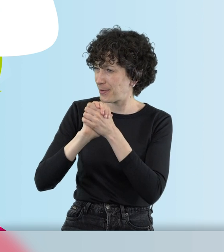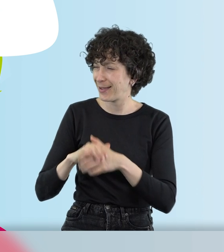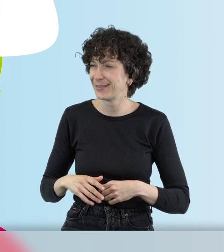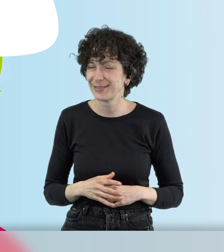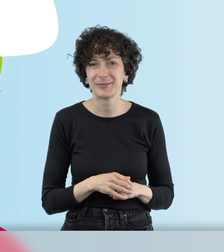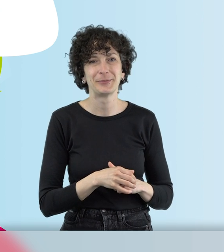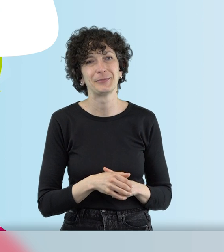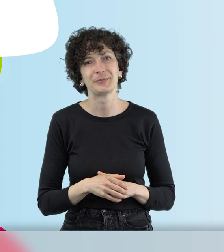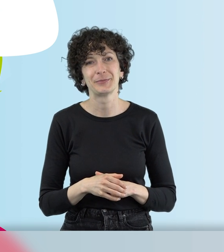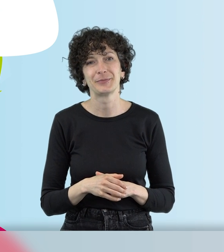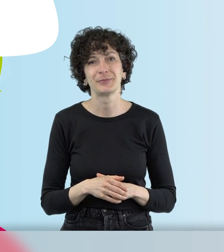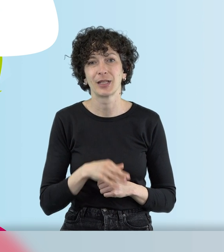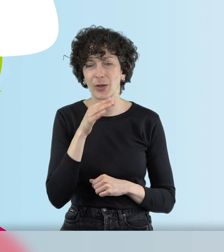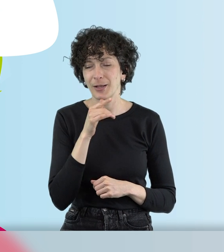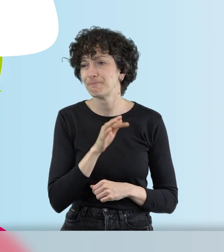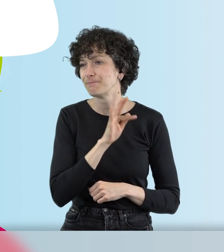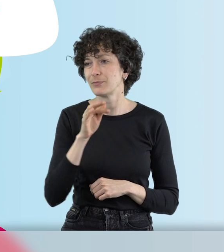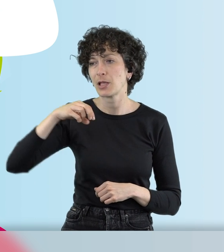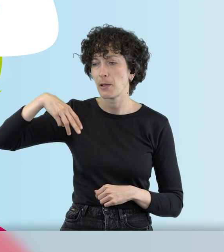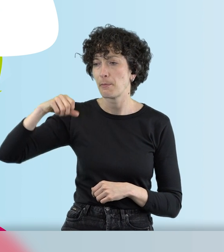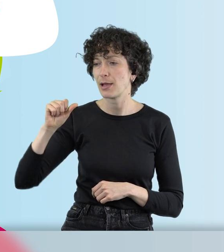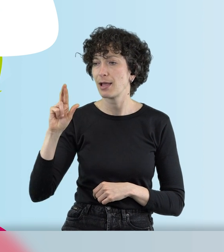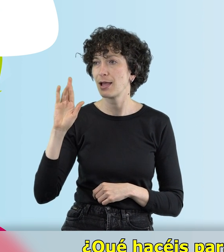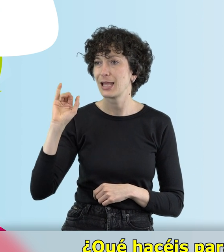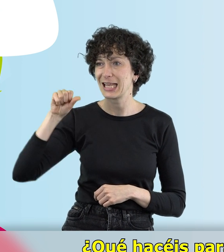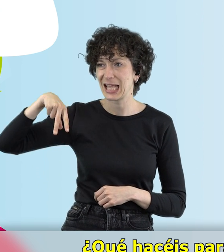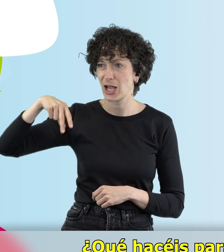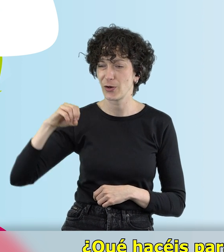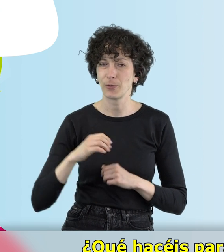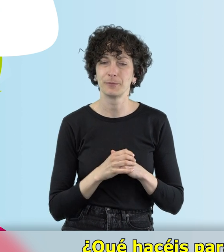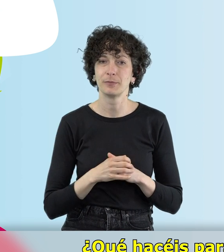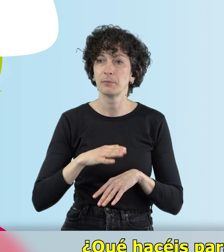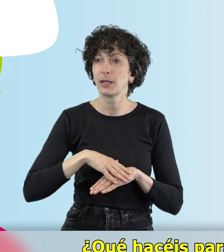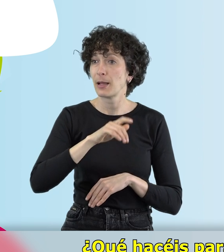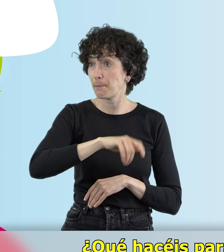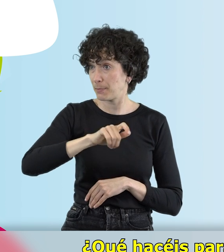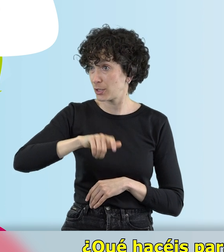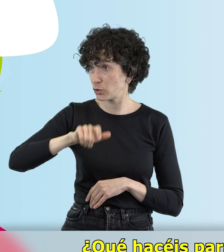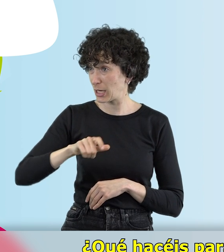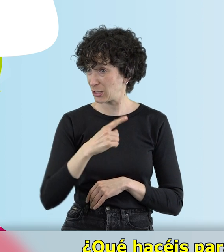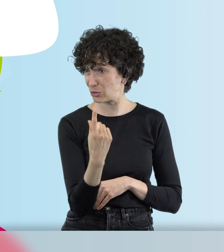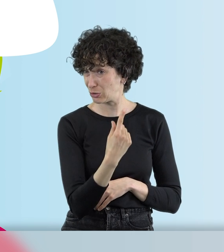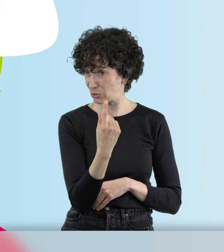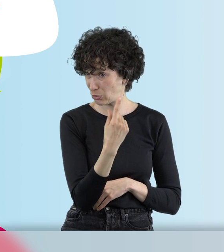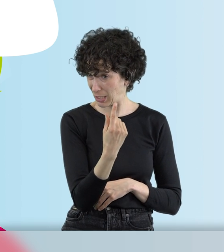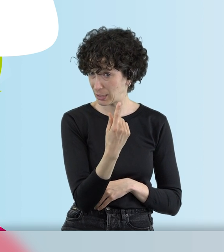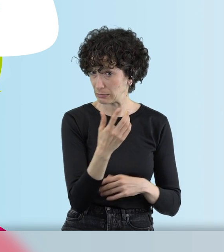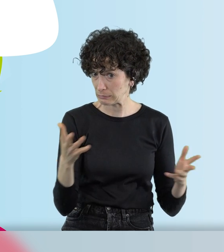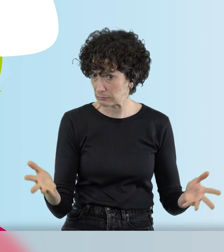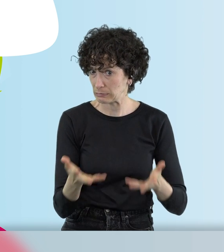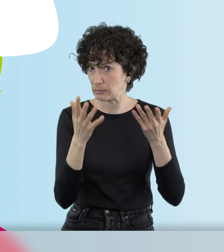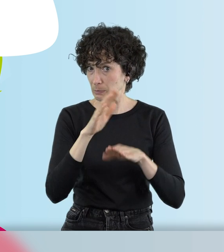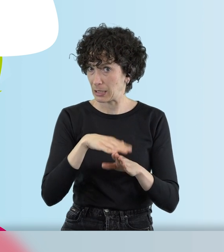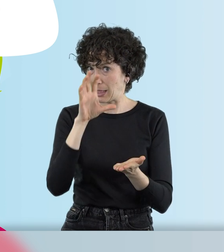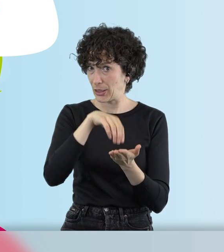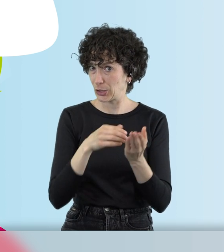Bueno. Vamos contigo ahora, Mariano. ¿Qué hacéis para animar a las personas que están solas a participar